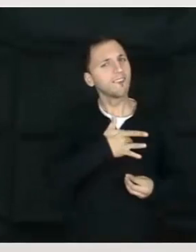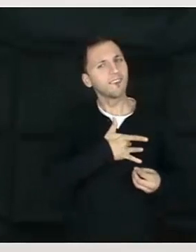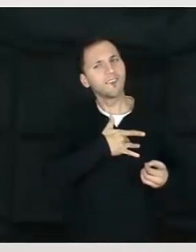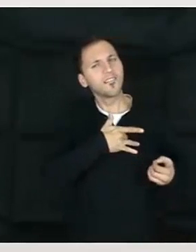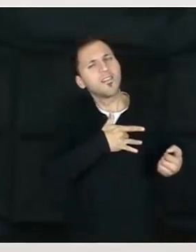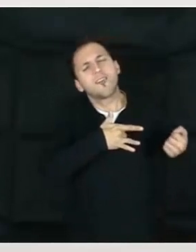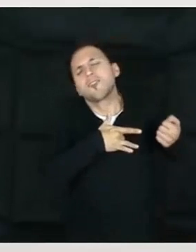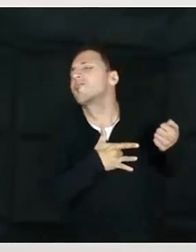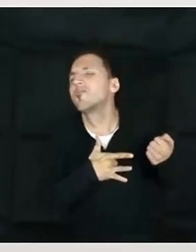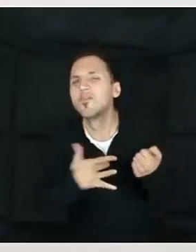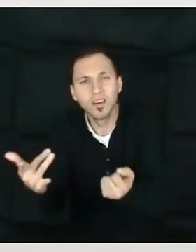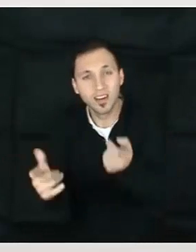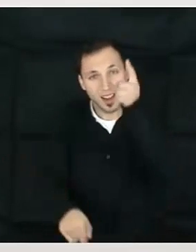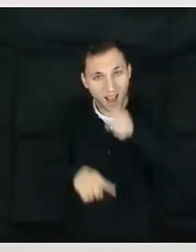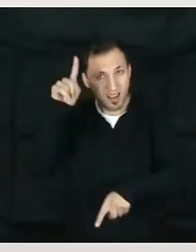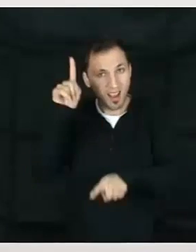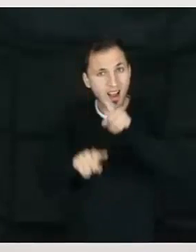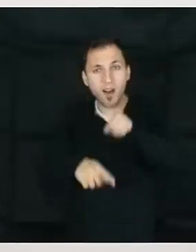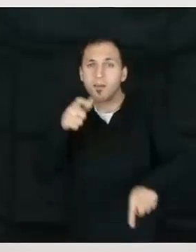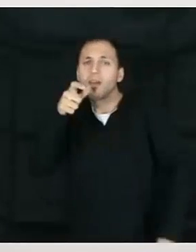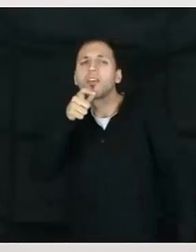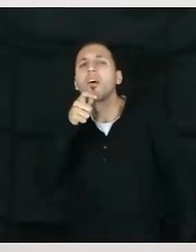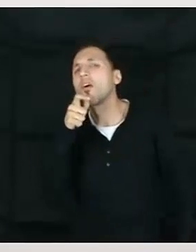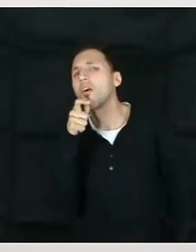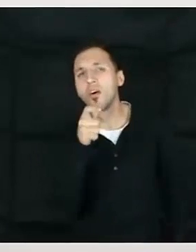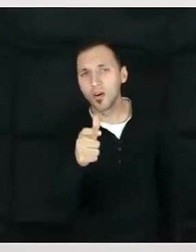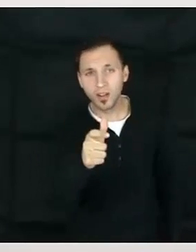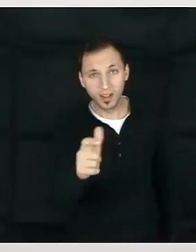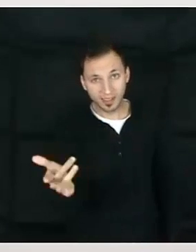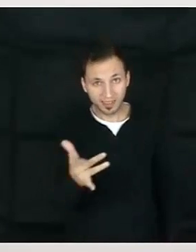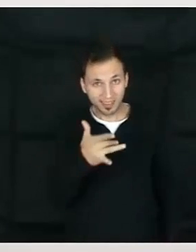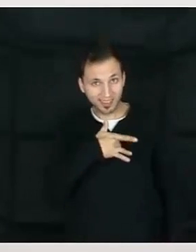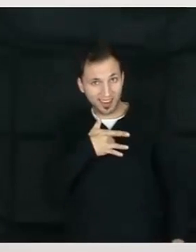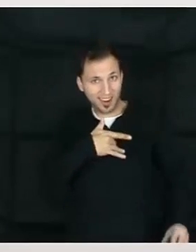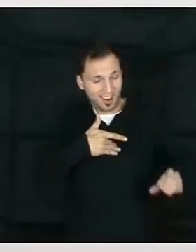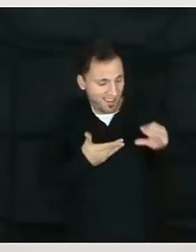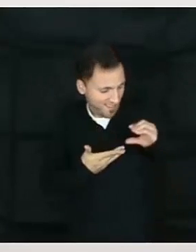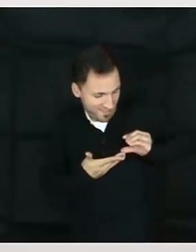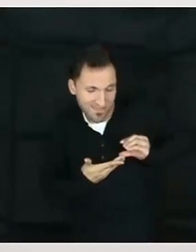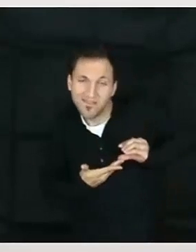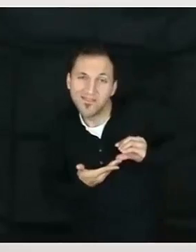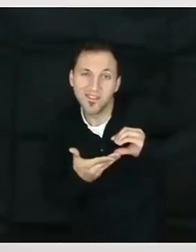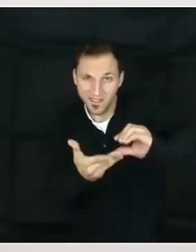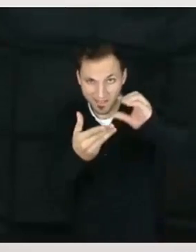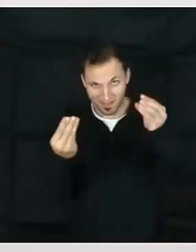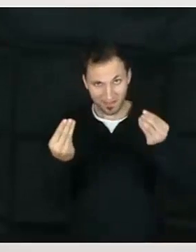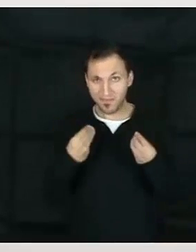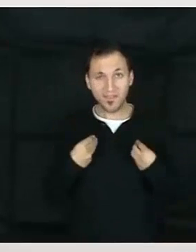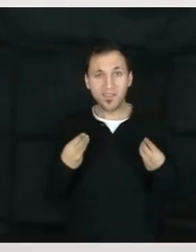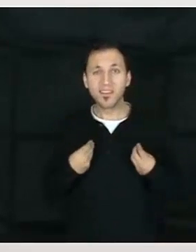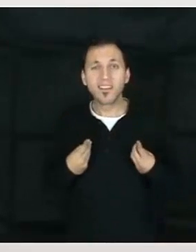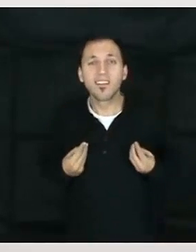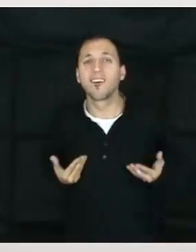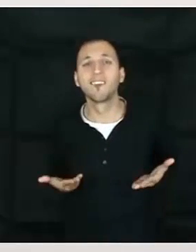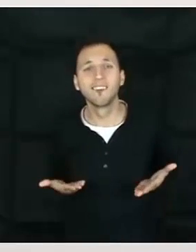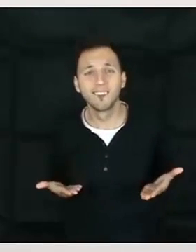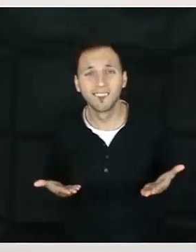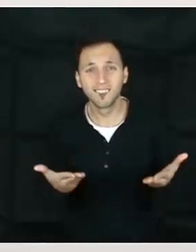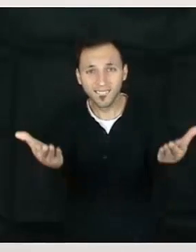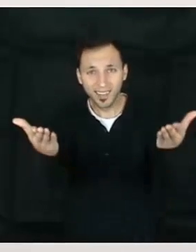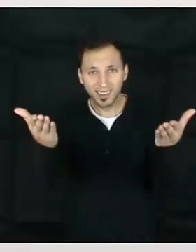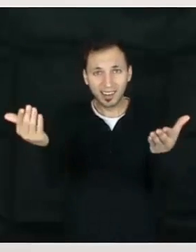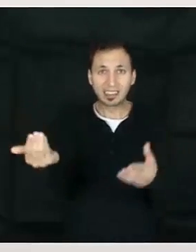más rápidas y precisas que las personas que no comprendían esta categorización de gestos, tanto de